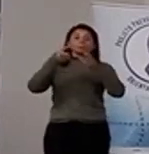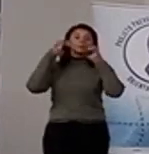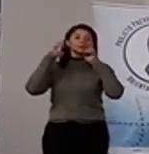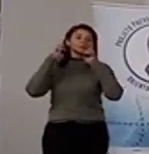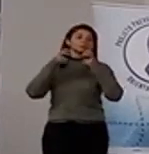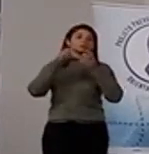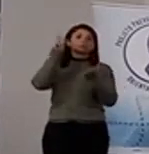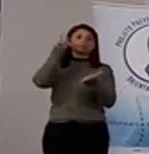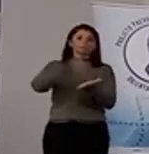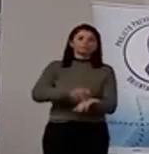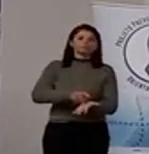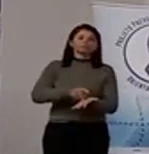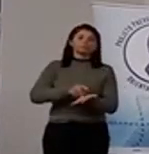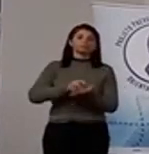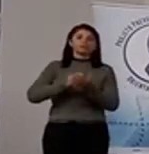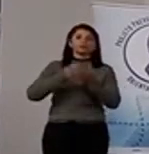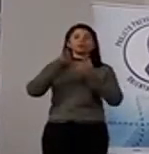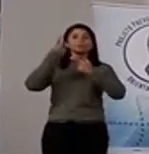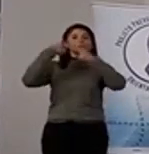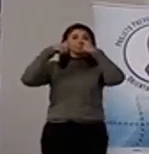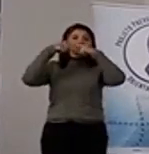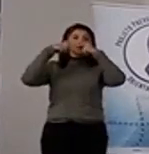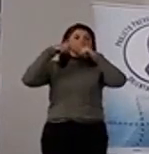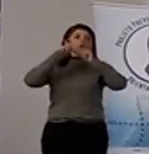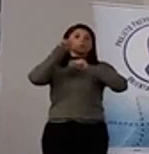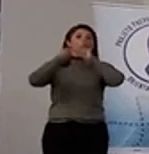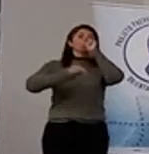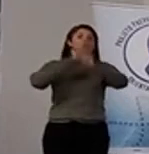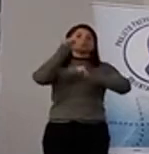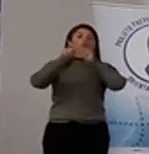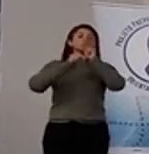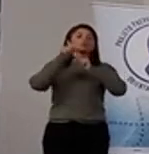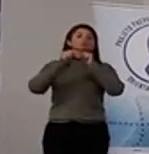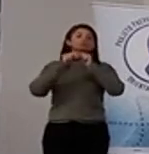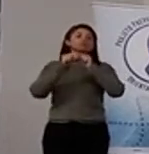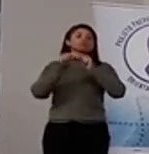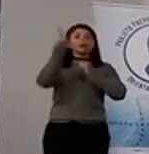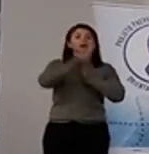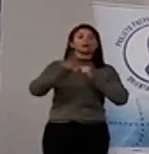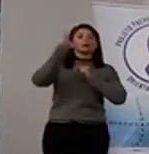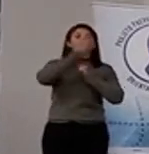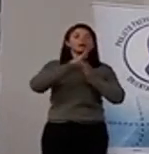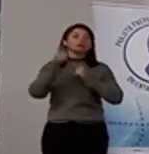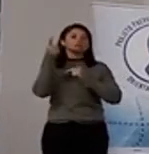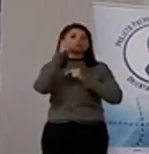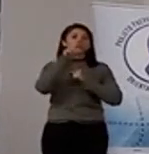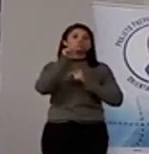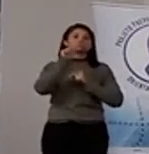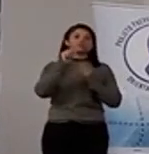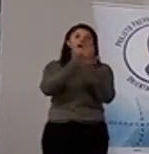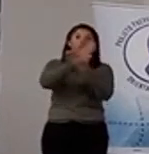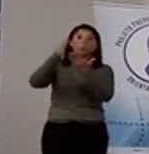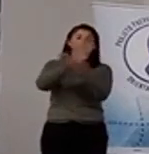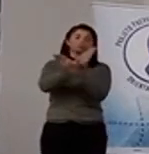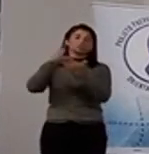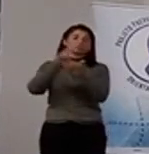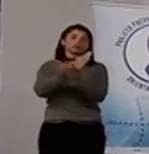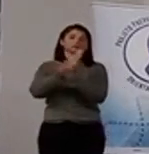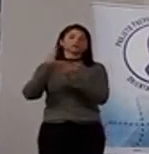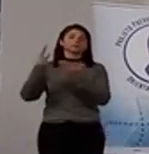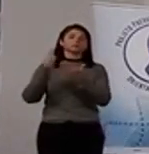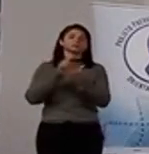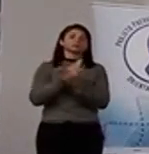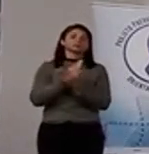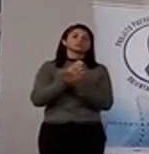para epilepsia, que foi inicialmente a proposta do canabidiol, ele funciona para alguns tipos de epilepsia. Muito bem. Para outros, ele não faz